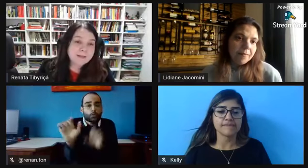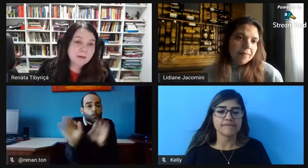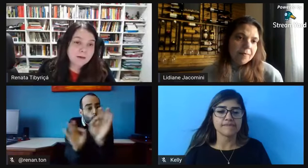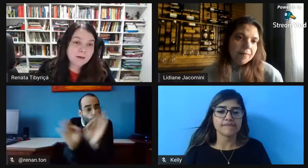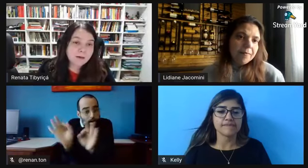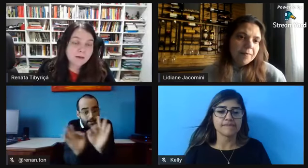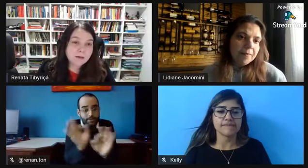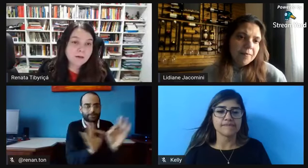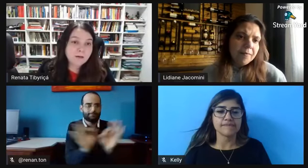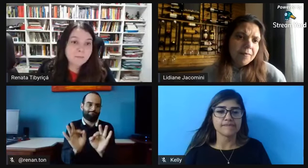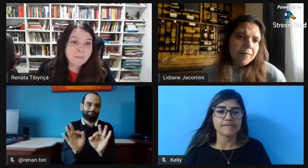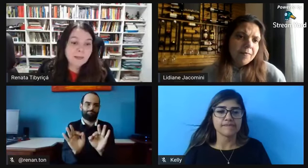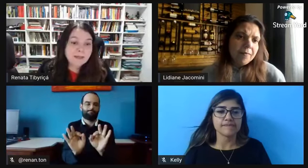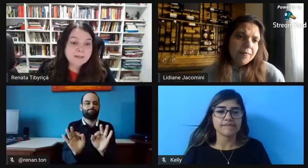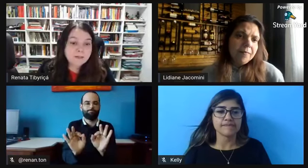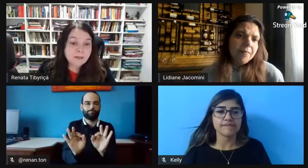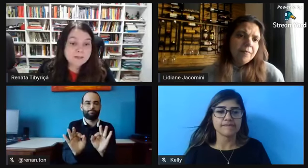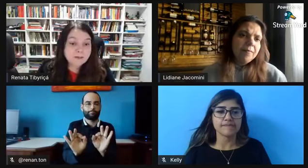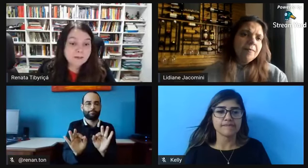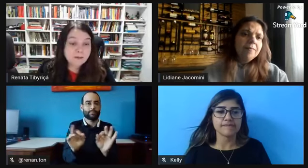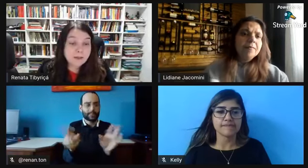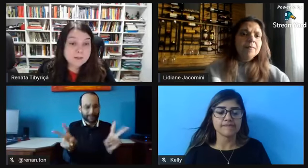organizar essa